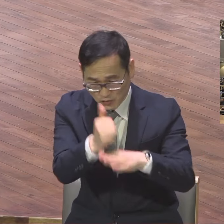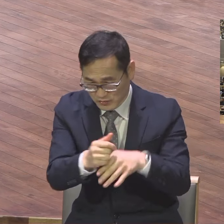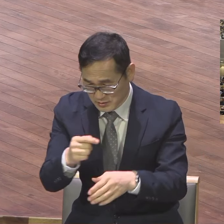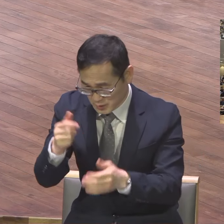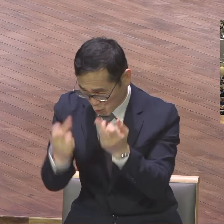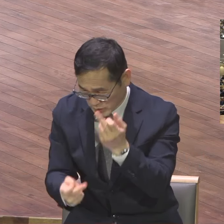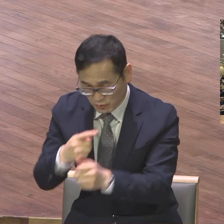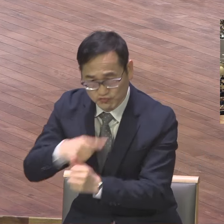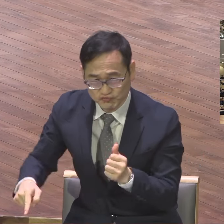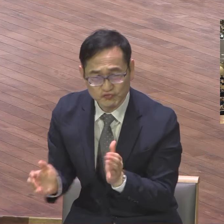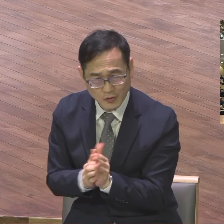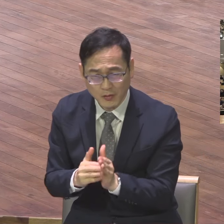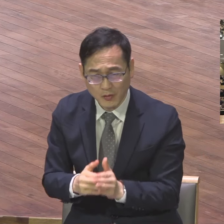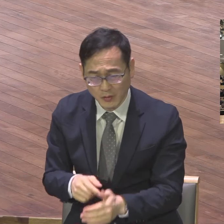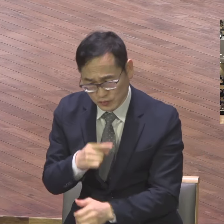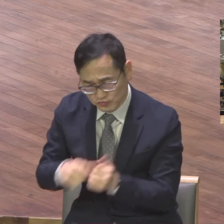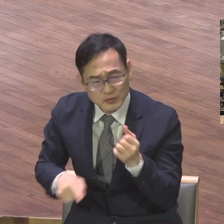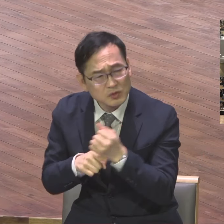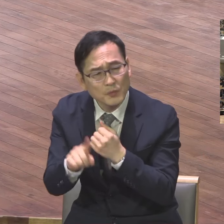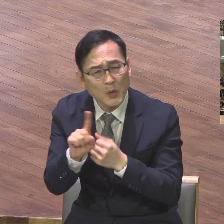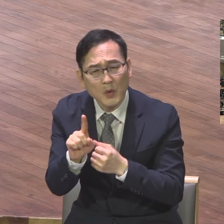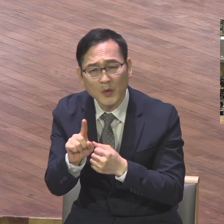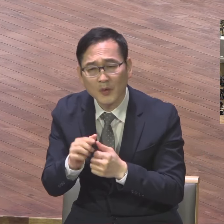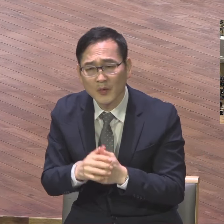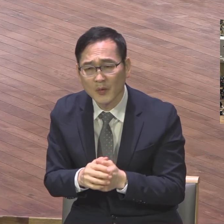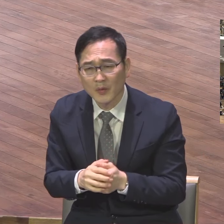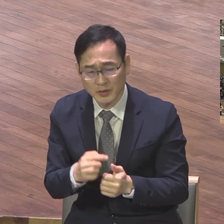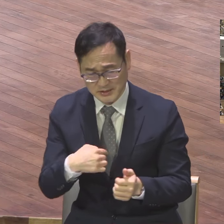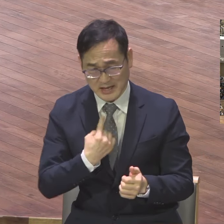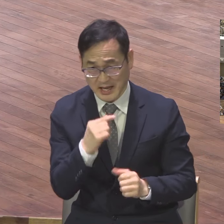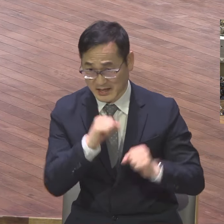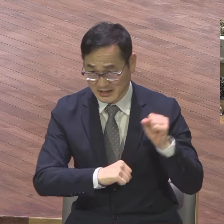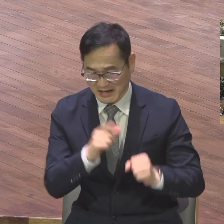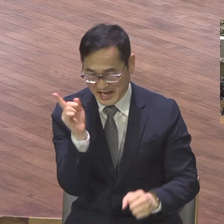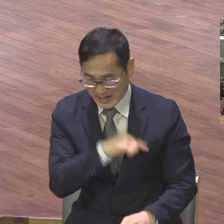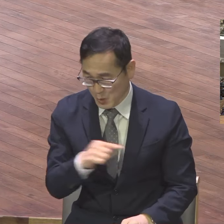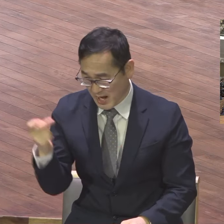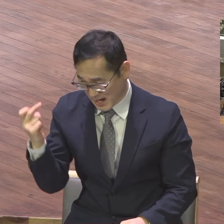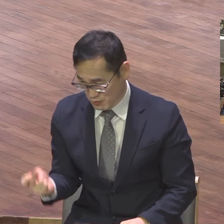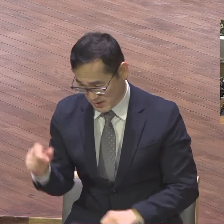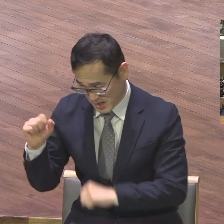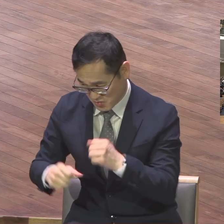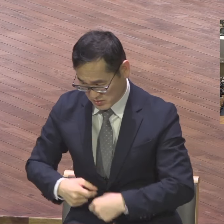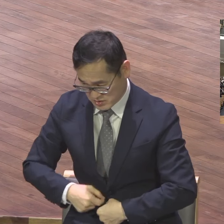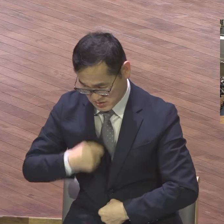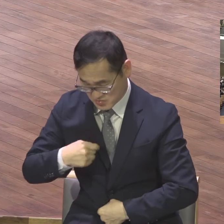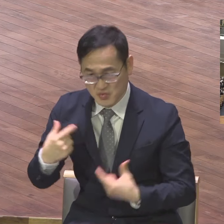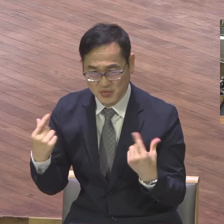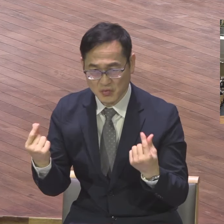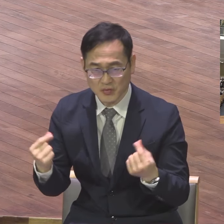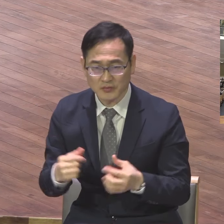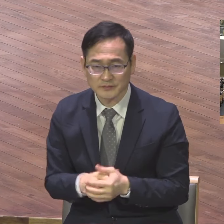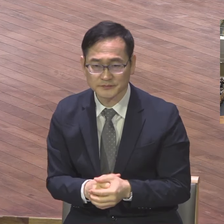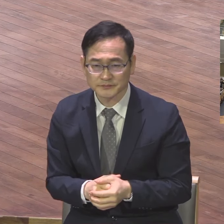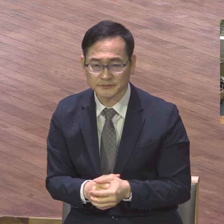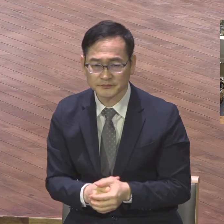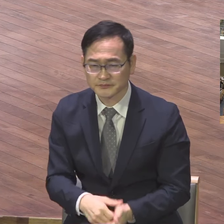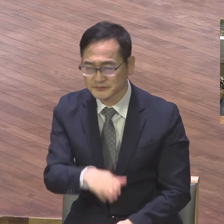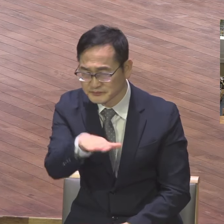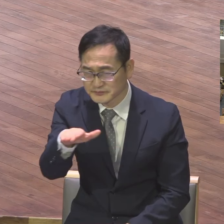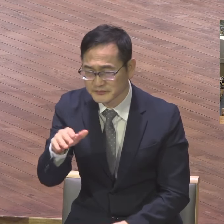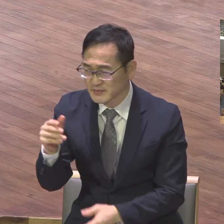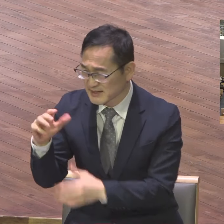죽였으니 어떤 이유로 죽였느냐. 자기의 행위는 악하고 그의 아우의 행위는 의로움이라. 형제들아, 세상이